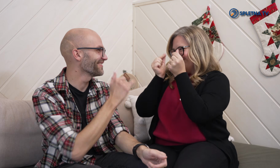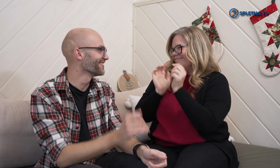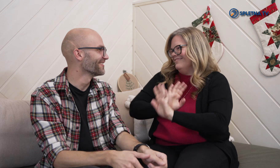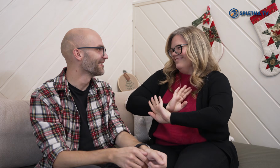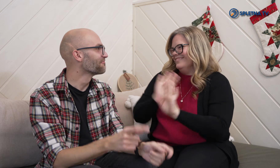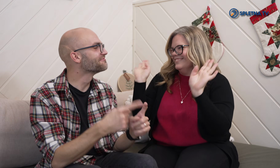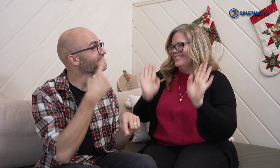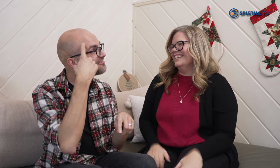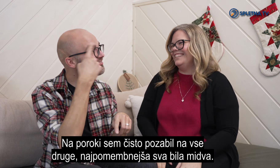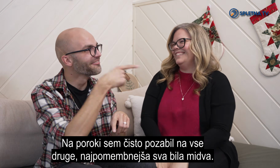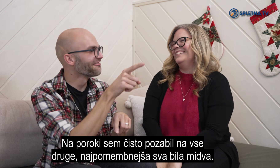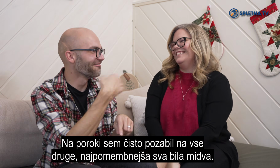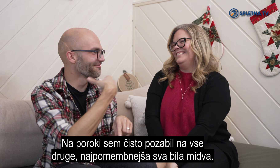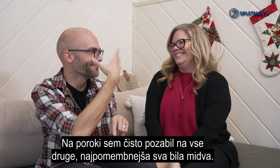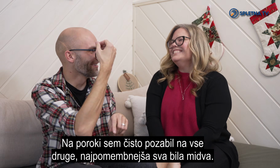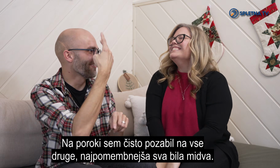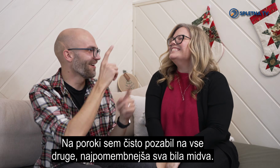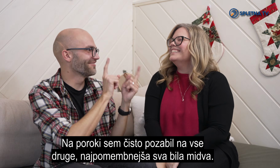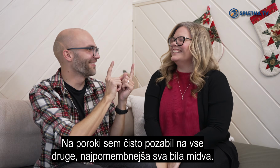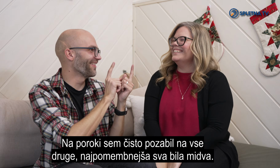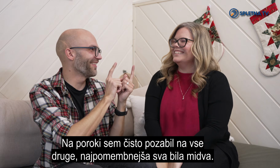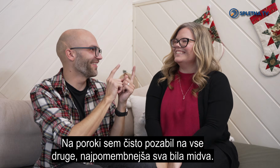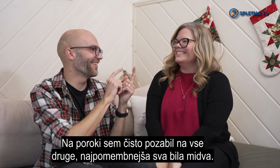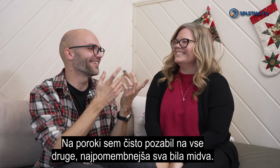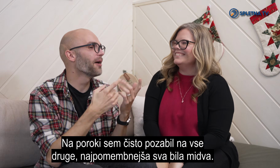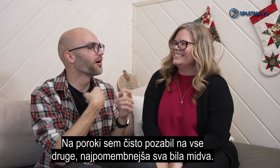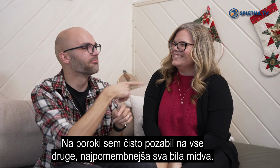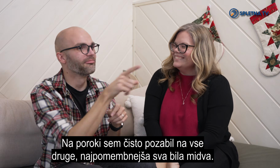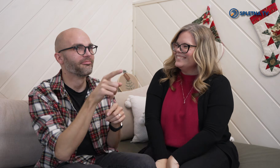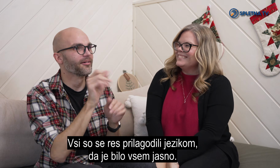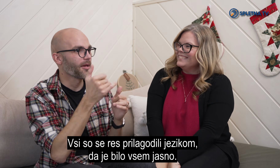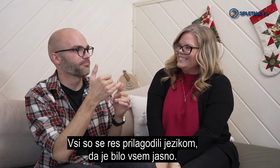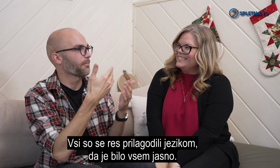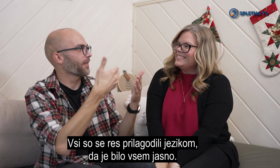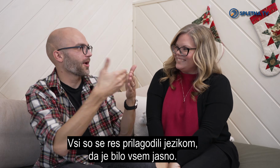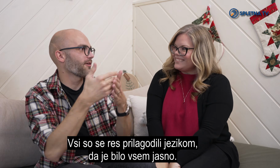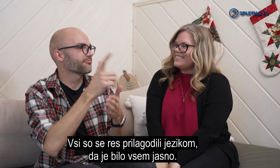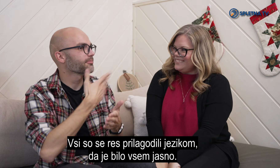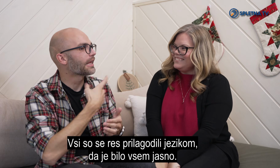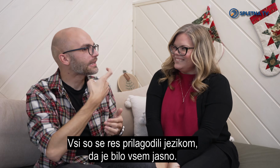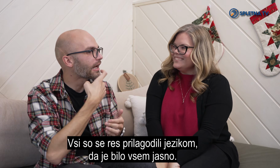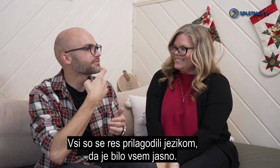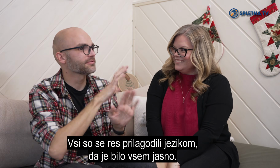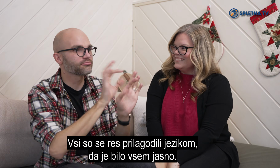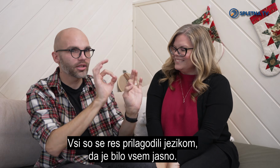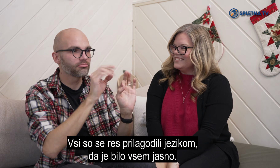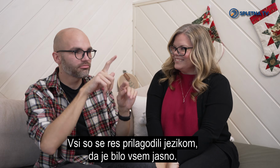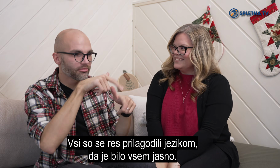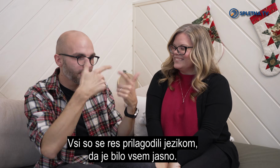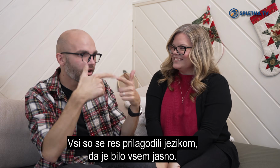Na poroki sem čisto pozabil na vse druge, najpomembnejša sva bila midva. Vsi so se res prilagodili jezikom, da je bilo